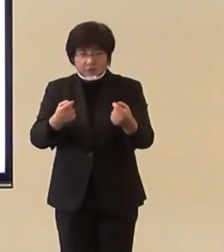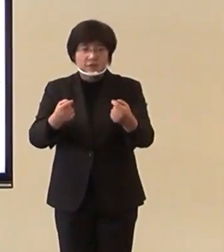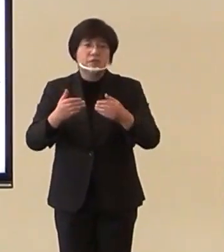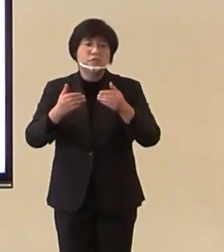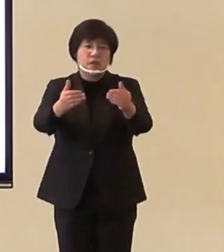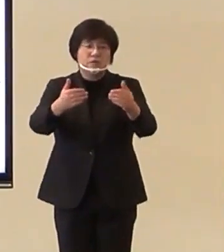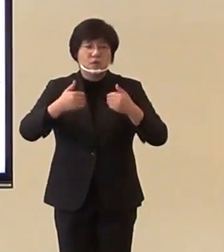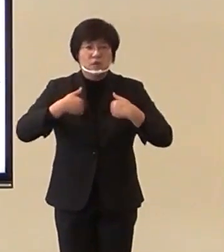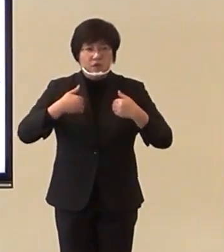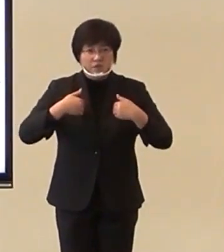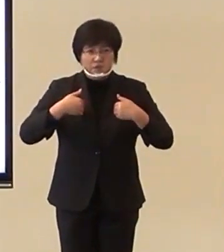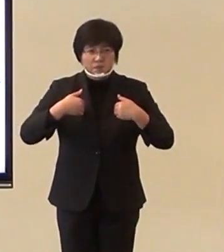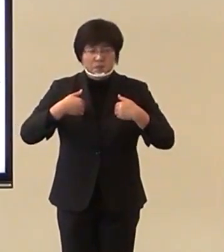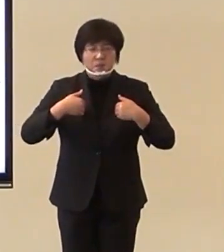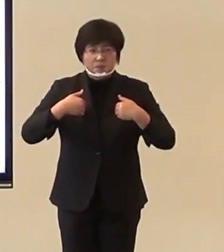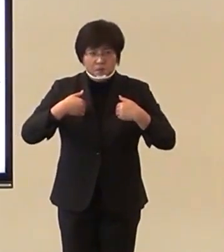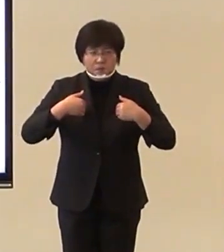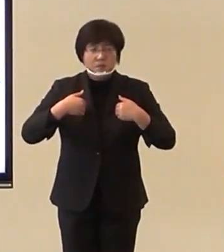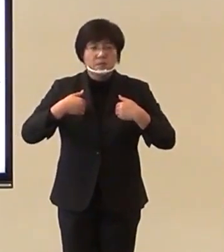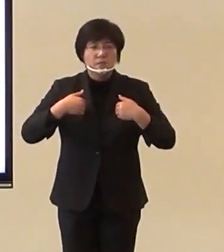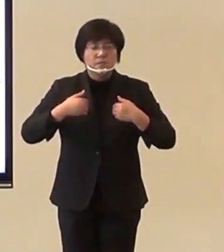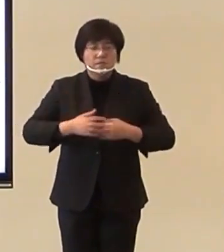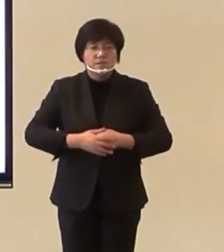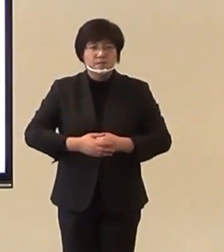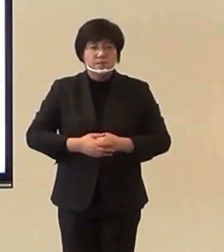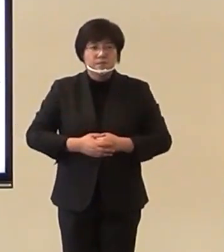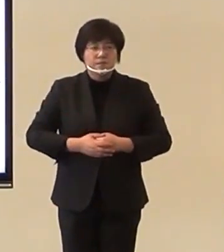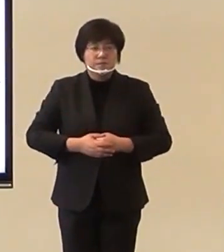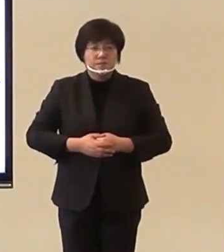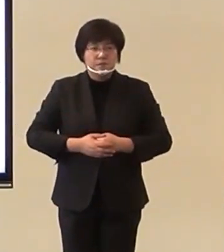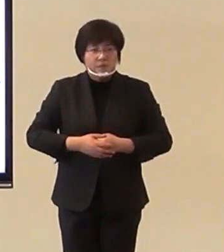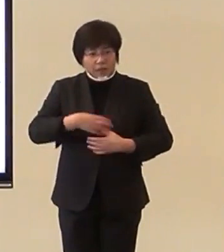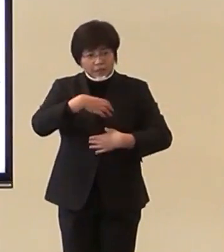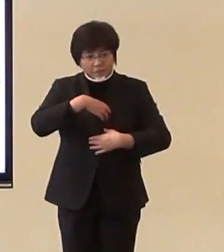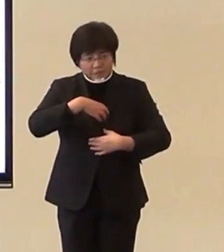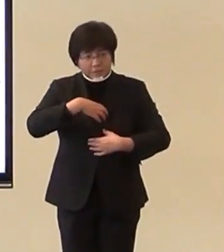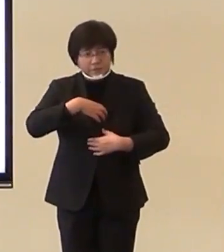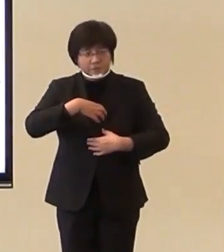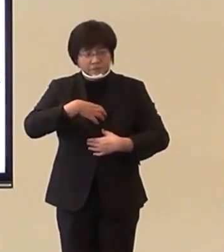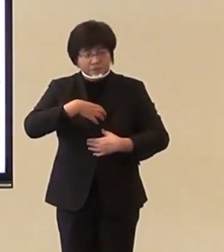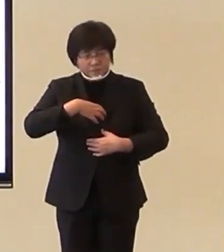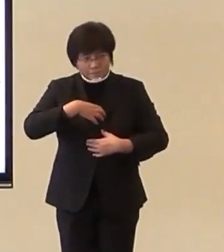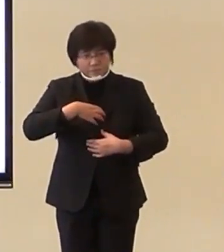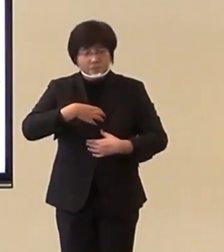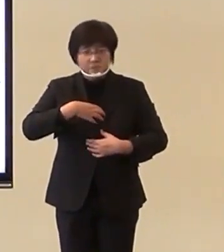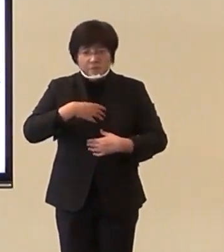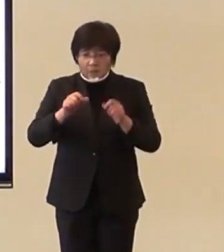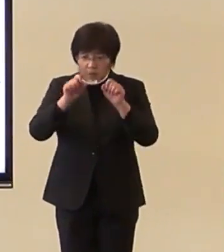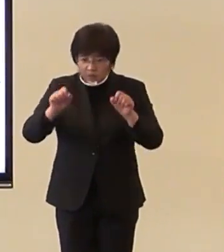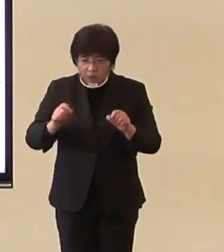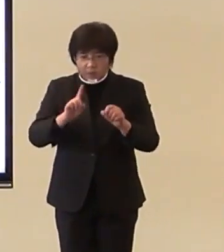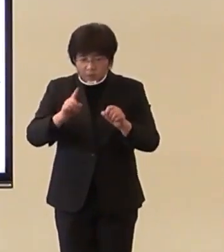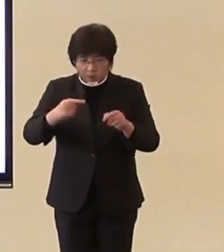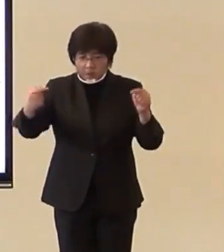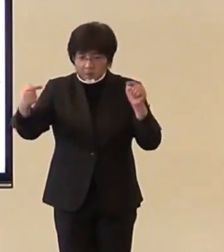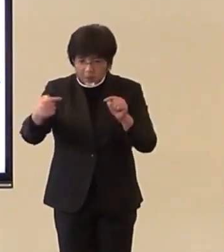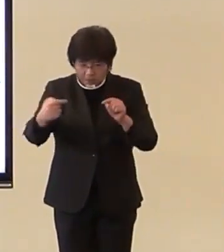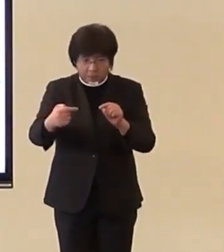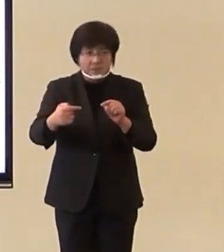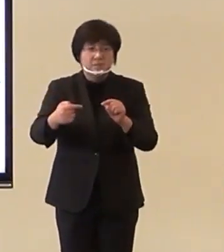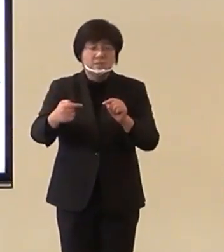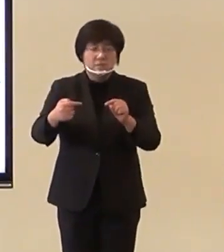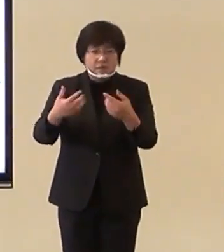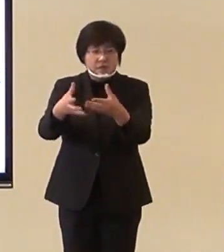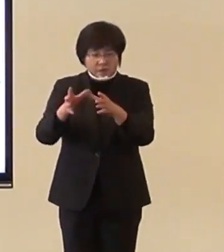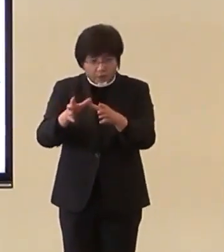ども、共有しておりますので、危機意識も問題意識も共有しておりますので、それを乗り越えていくための努力を